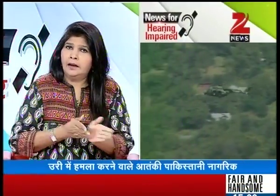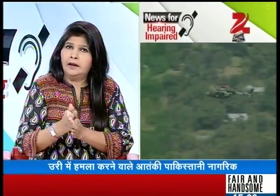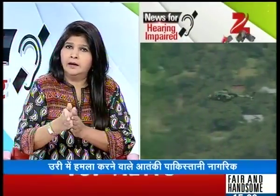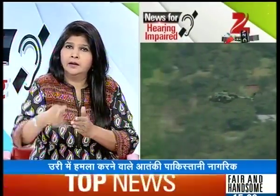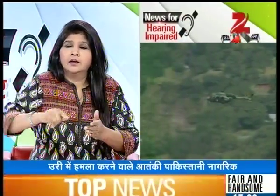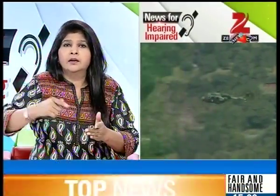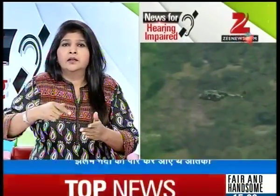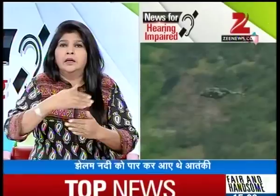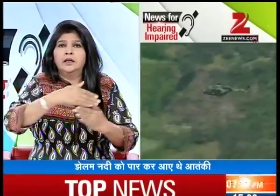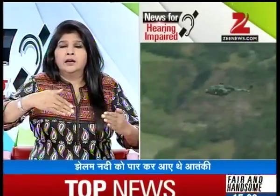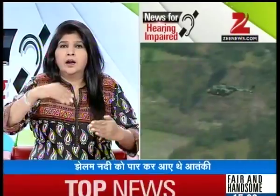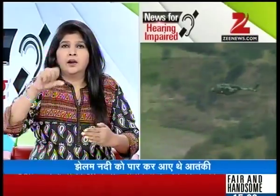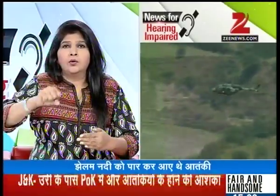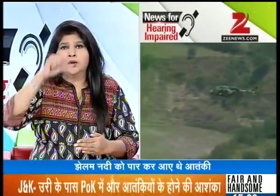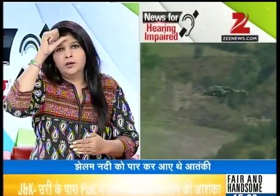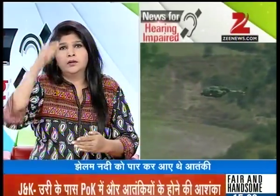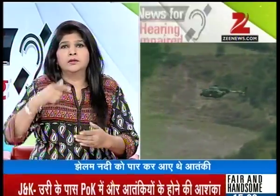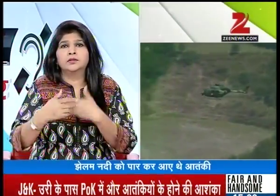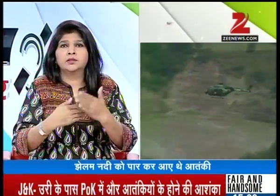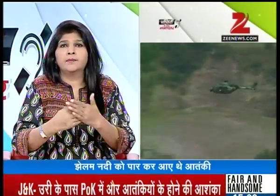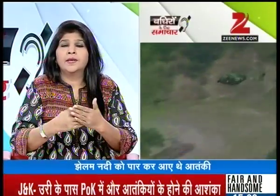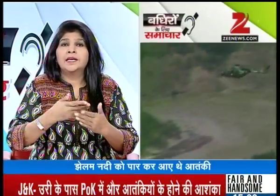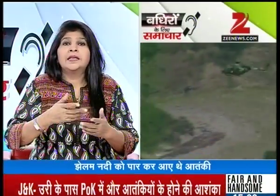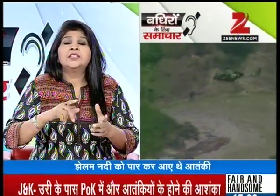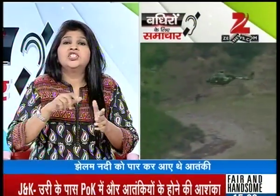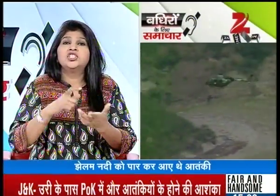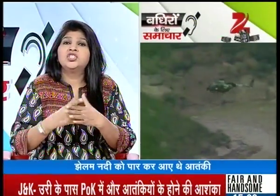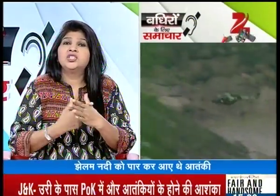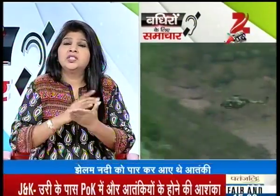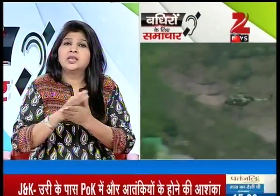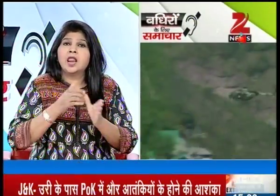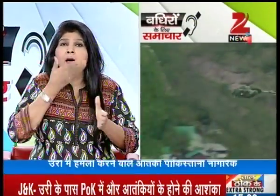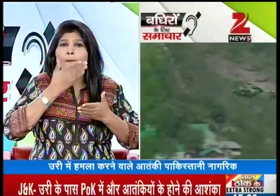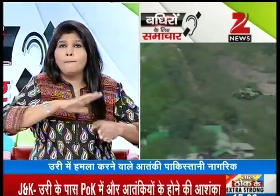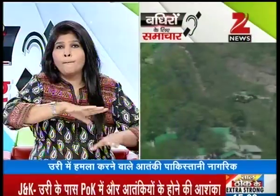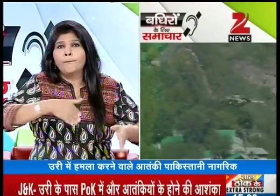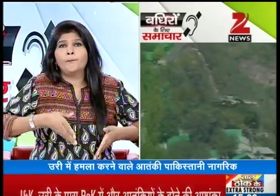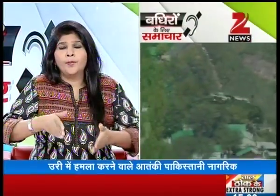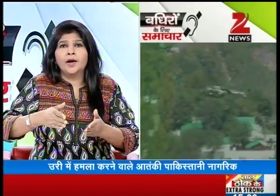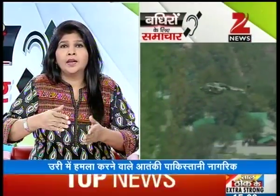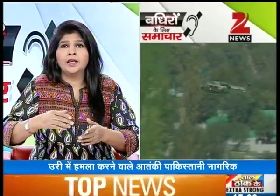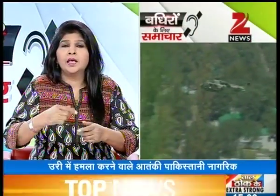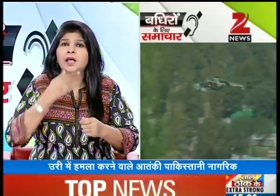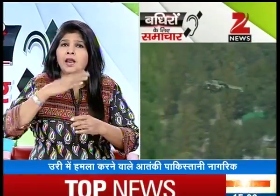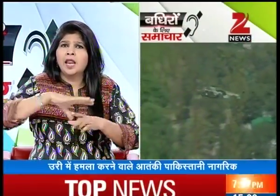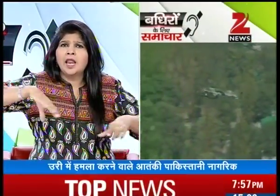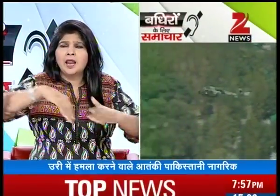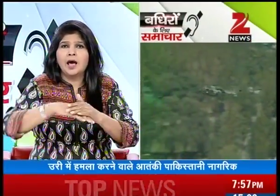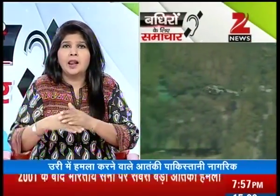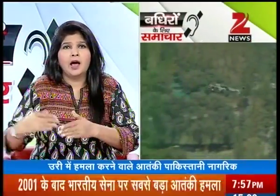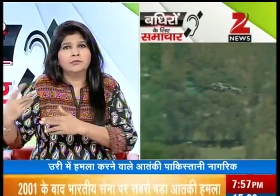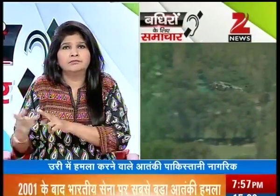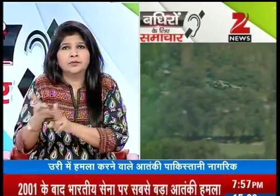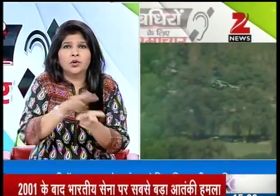हुए। भारतीय सीमा तक पहुंचने के लिए आतंकियों ने झेलम नदी के सलामाबाद नाले को पार किया।